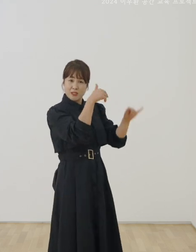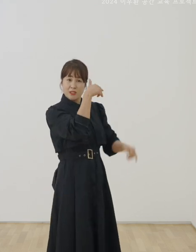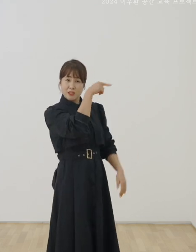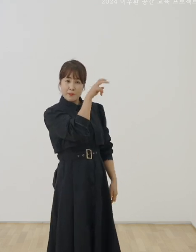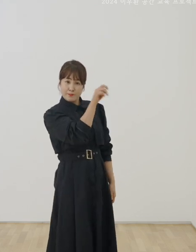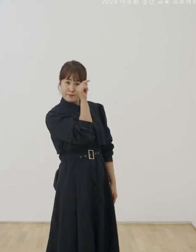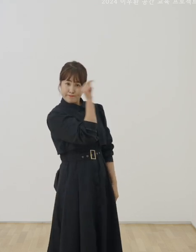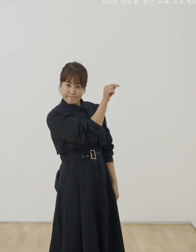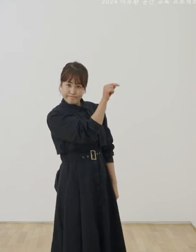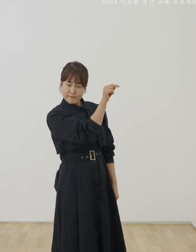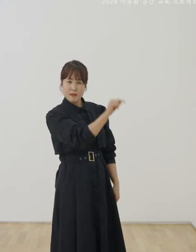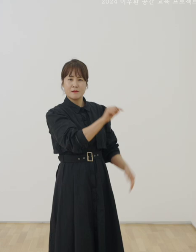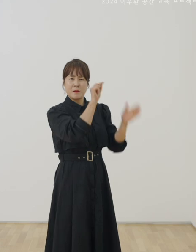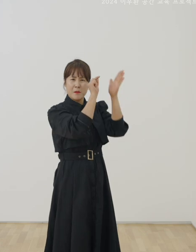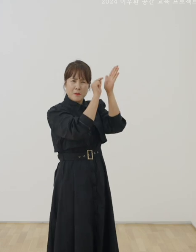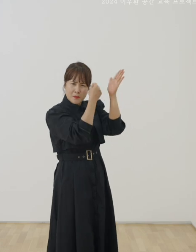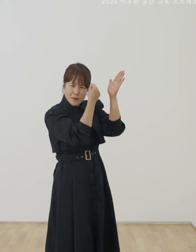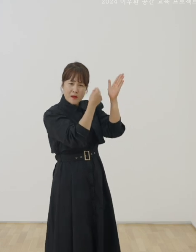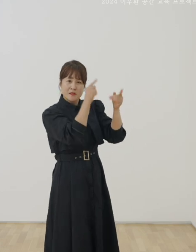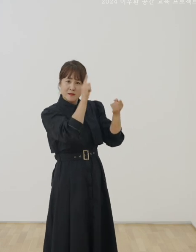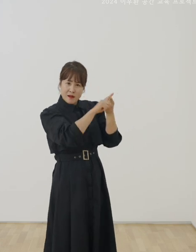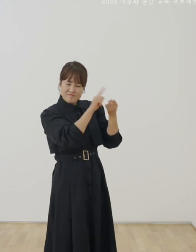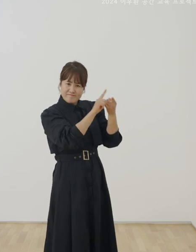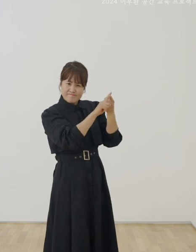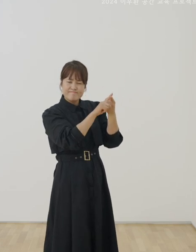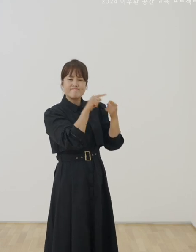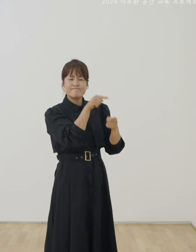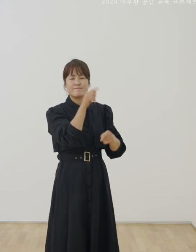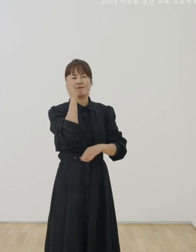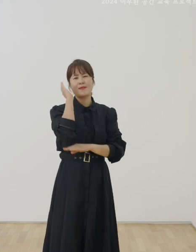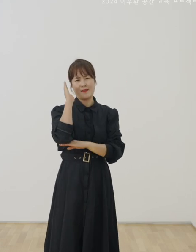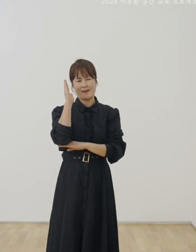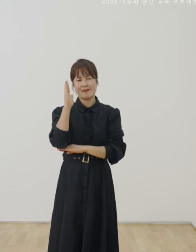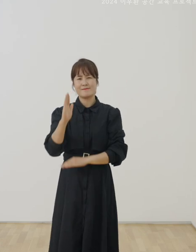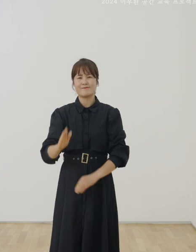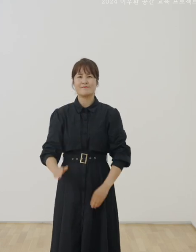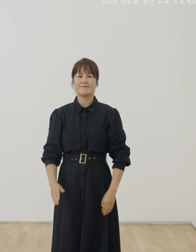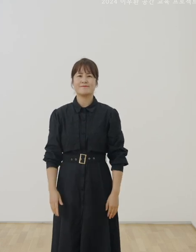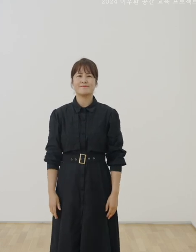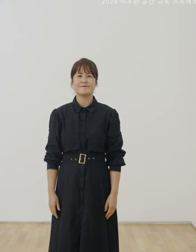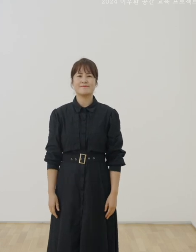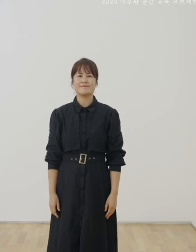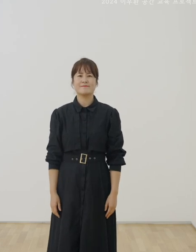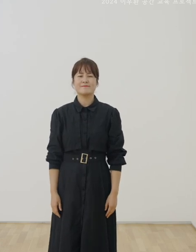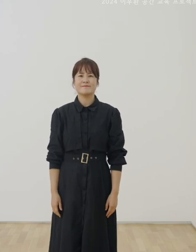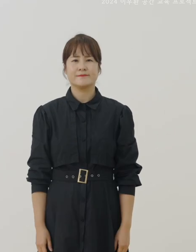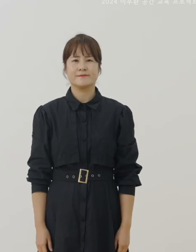작가는 점을 찍는 것, 터치를 하는 것에 대해 이렇게 말합니다.